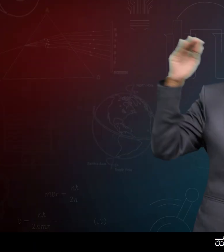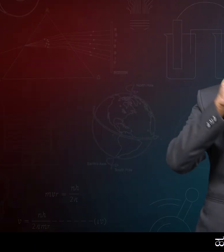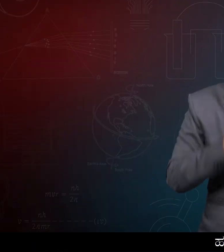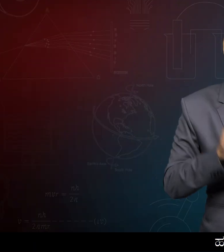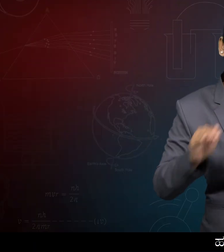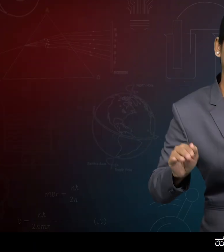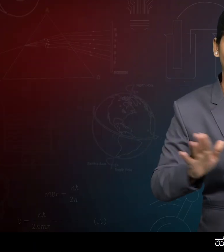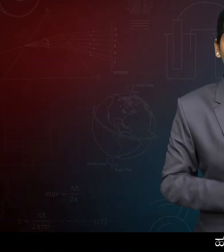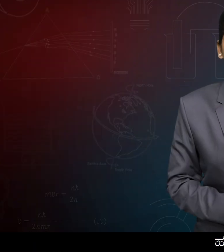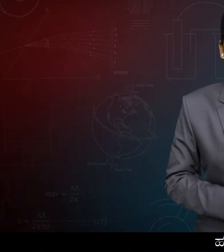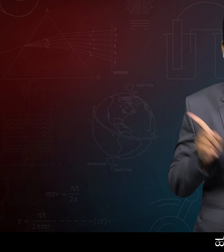ಹಲೋ ಮಕ್ಕಳೇ,